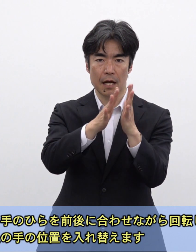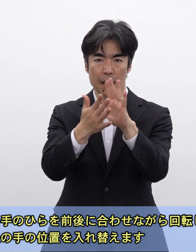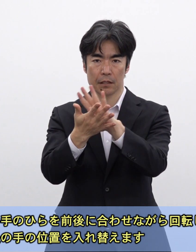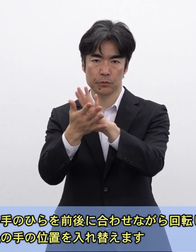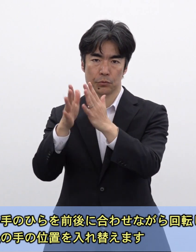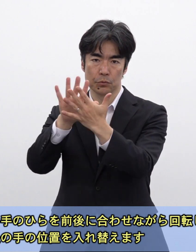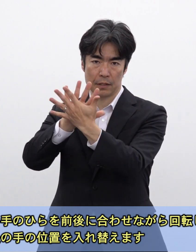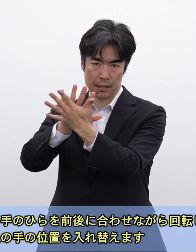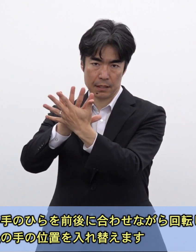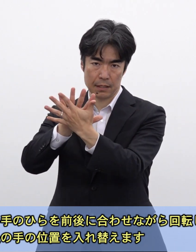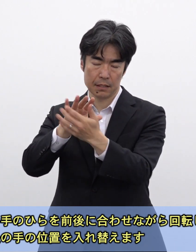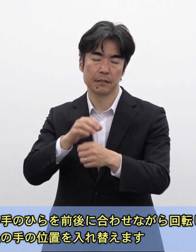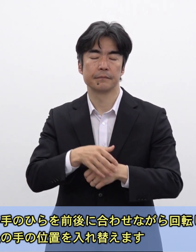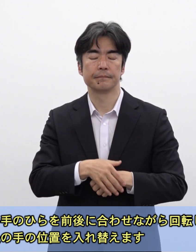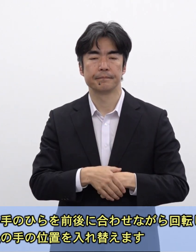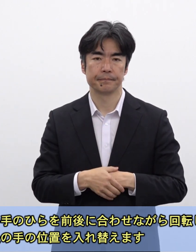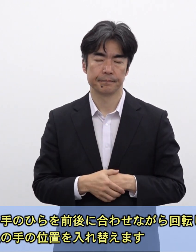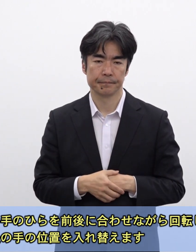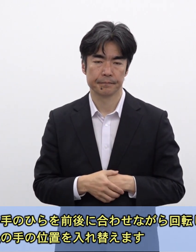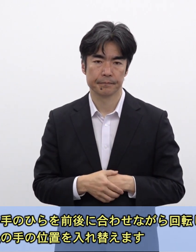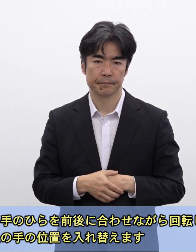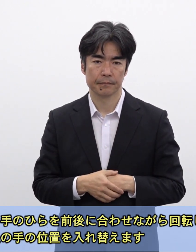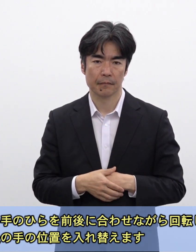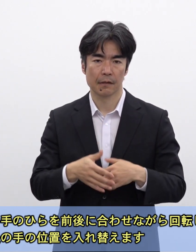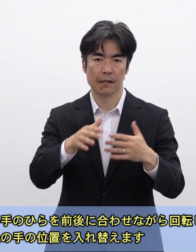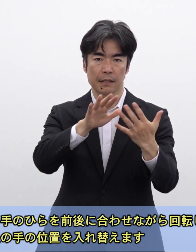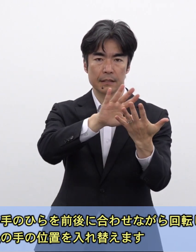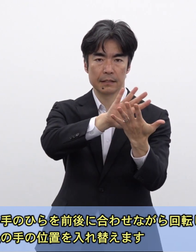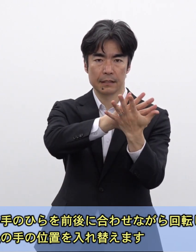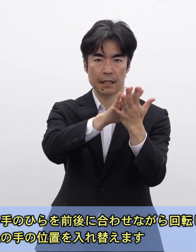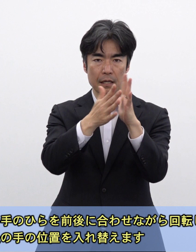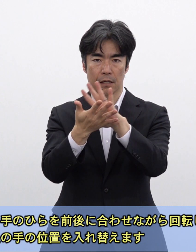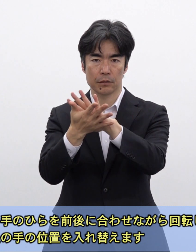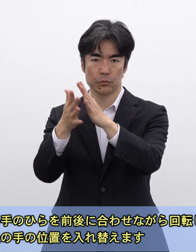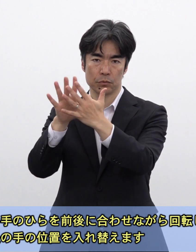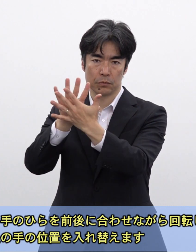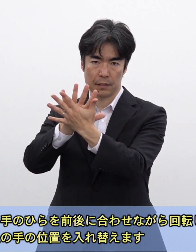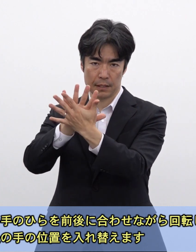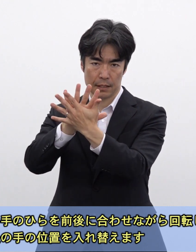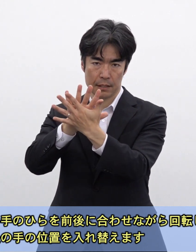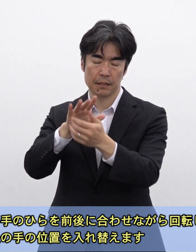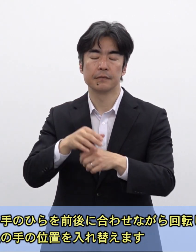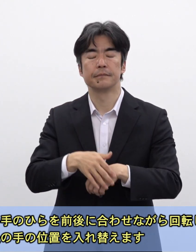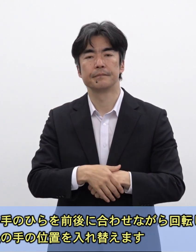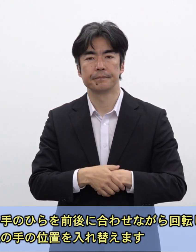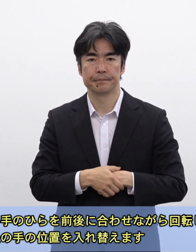両手、手のひらを前後に合わせながら回転し、前後の手の位置を入れ替えます。